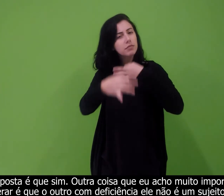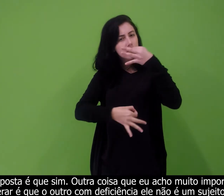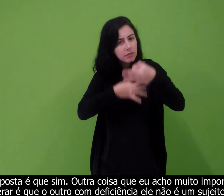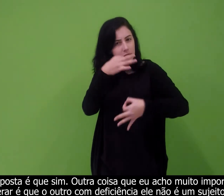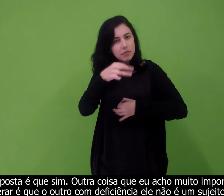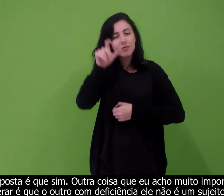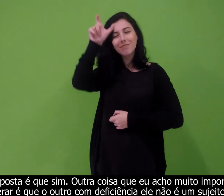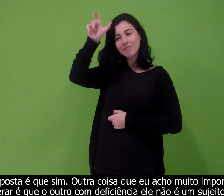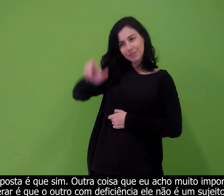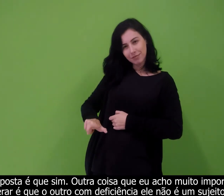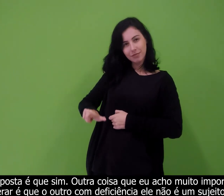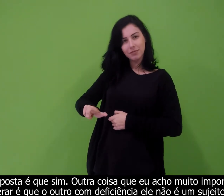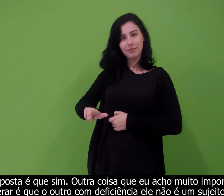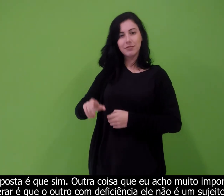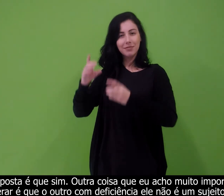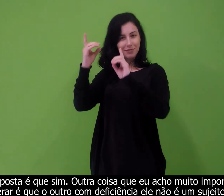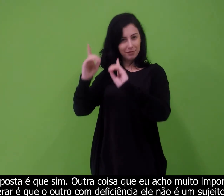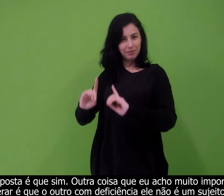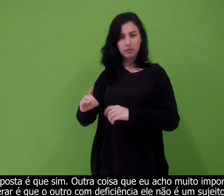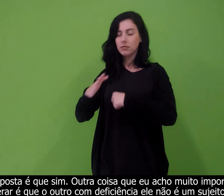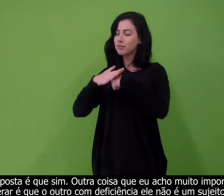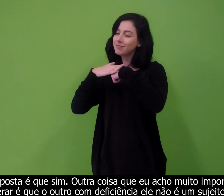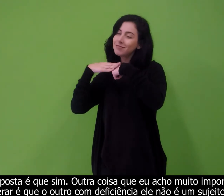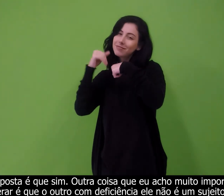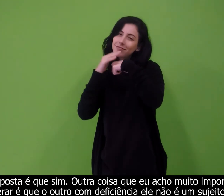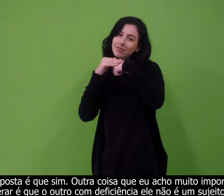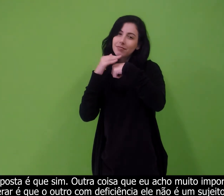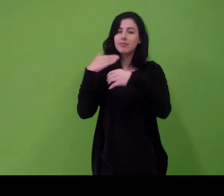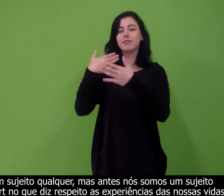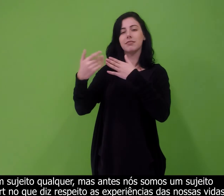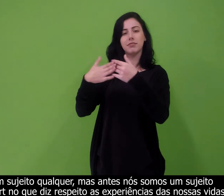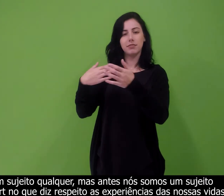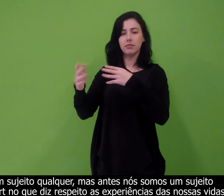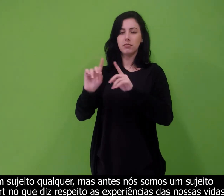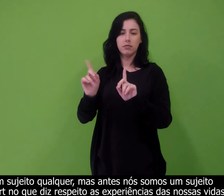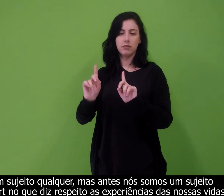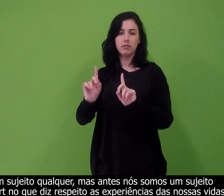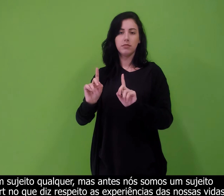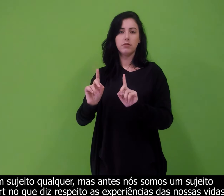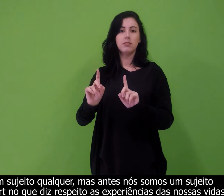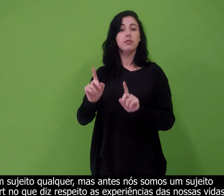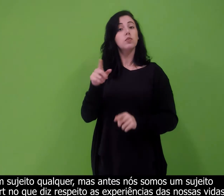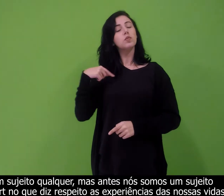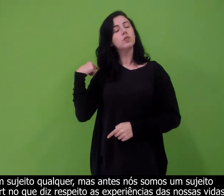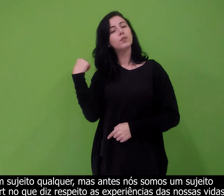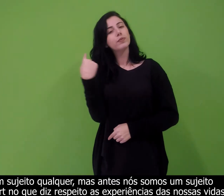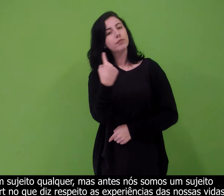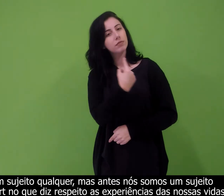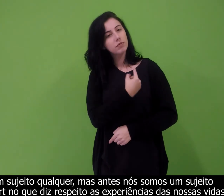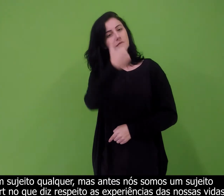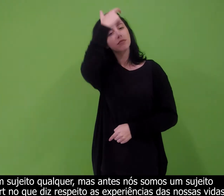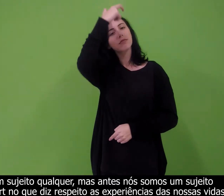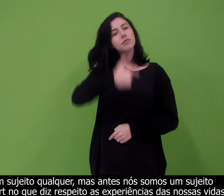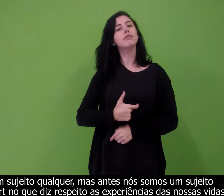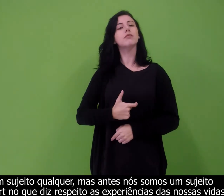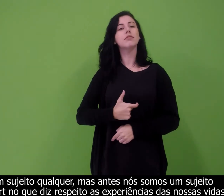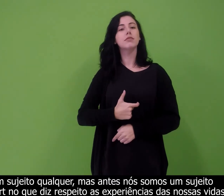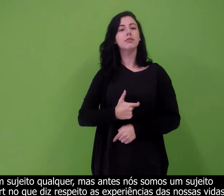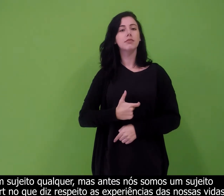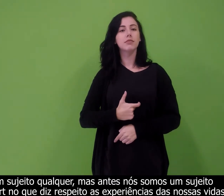que o outro com deficiência ele não é um sujeito dócil, um sujeito qualquer. Mas, antes, nós somos um